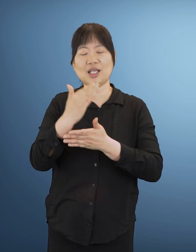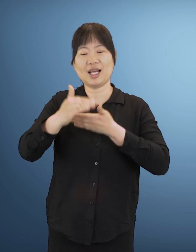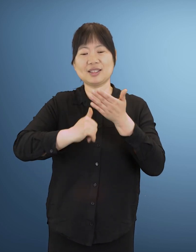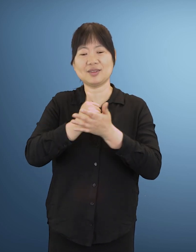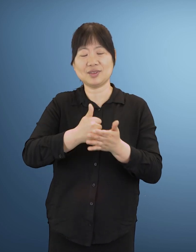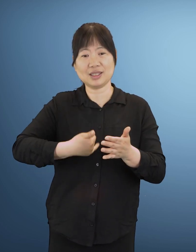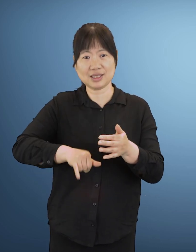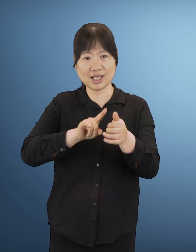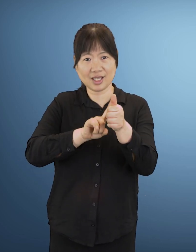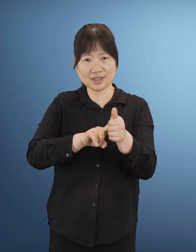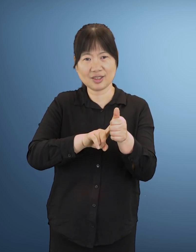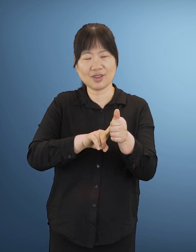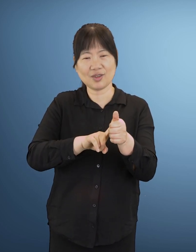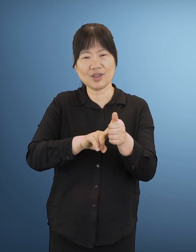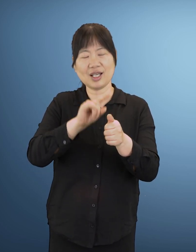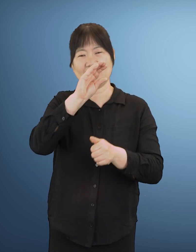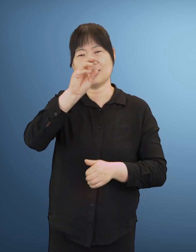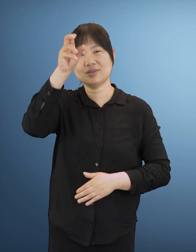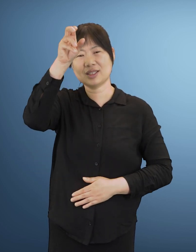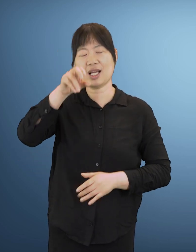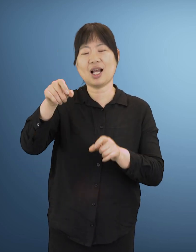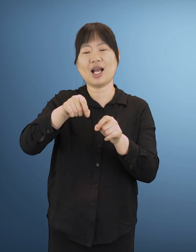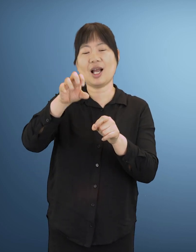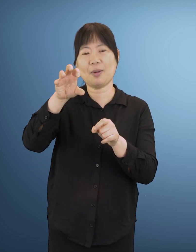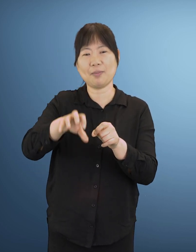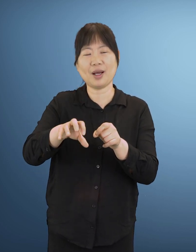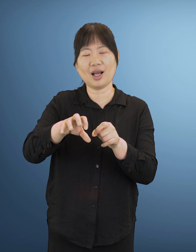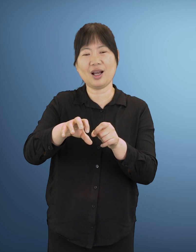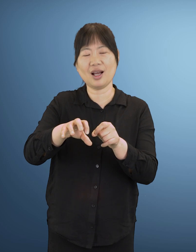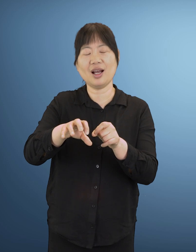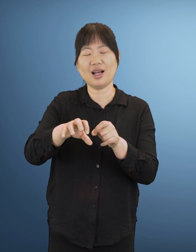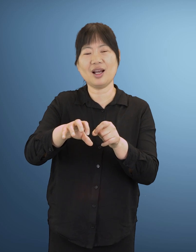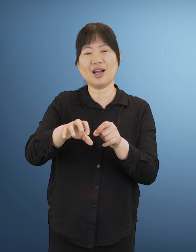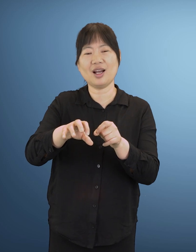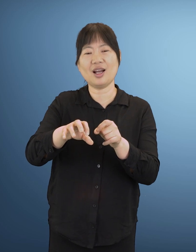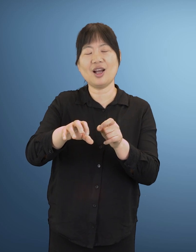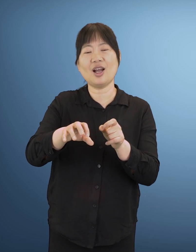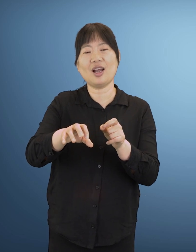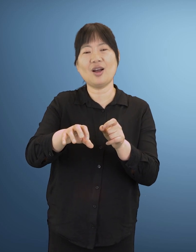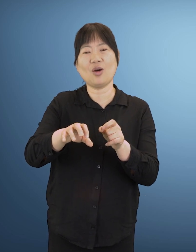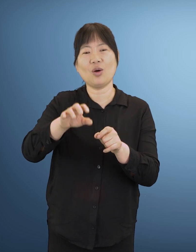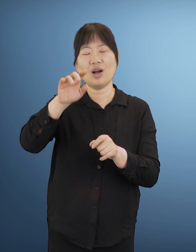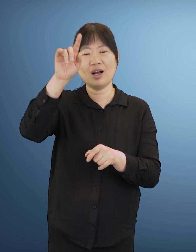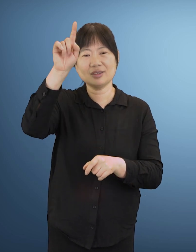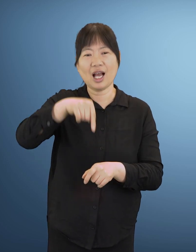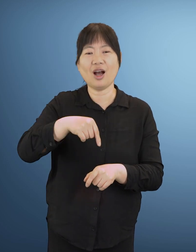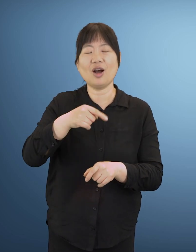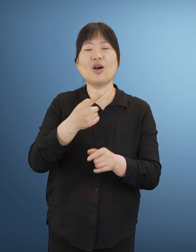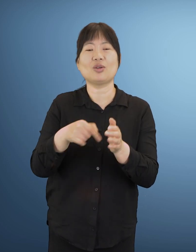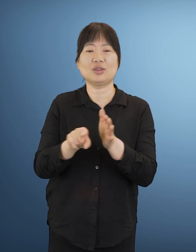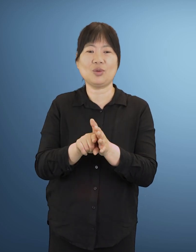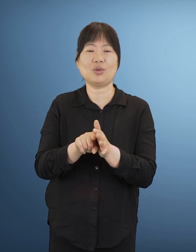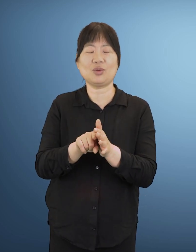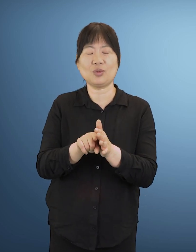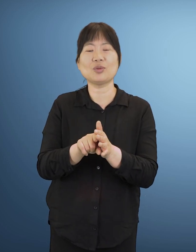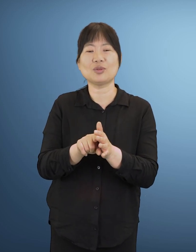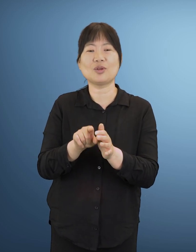하나님의 자녀들을 십자가 앞으로 몰아가는 것이 하나님의 진짜 목적이에요.